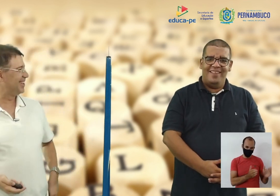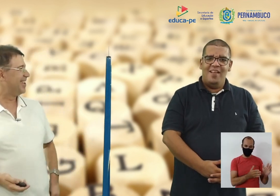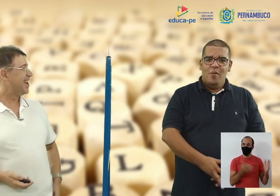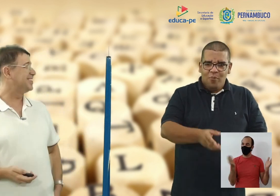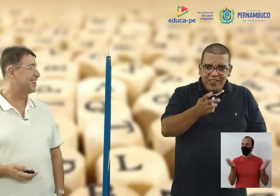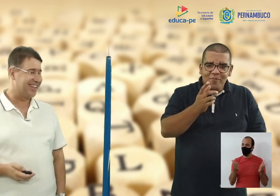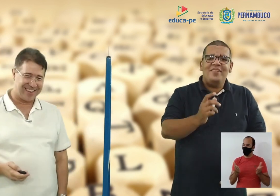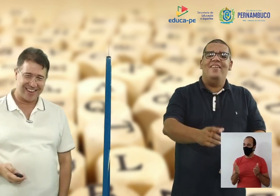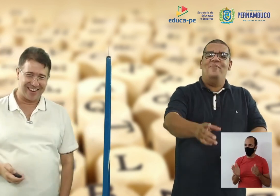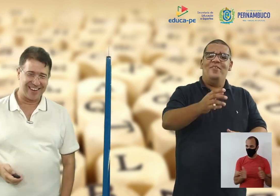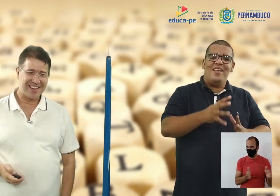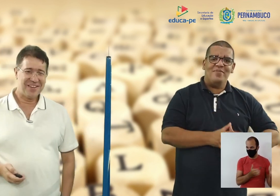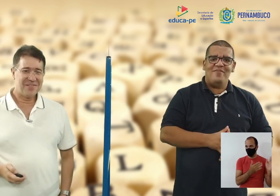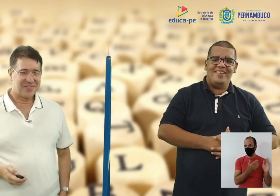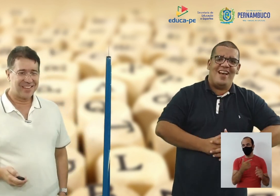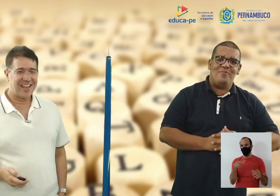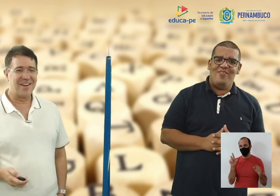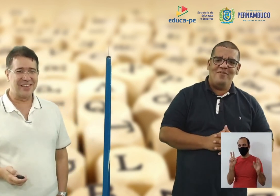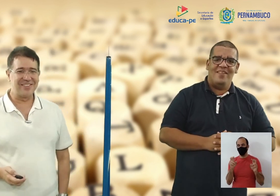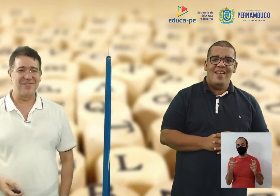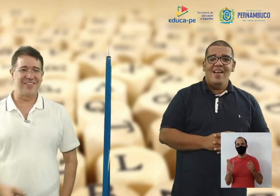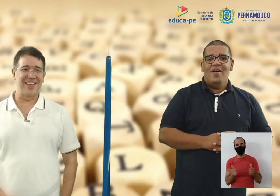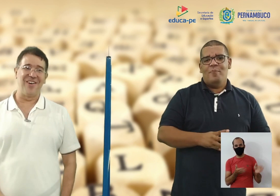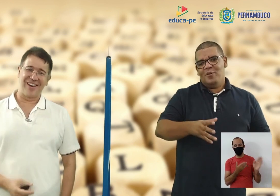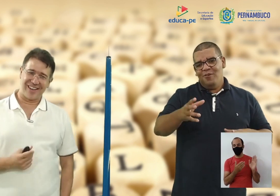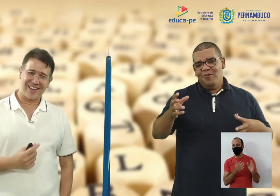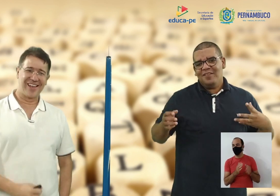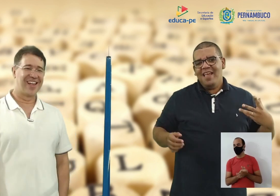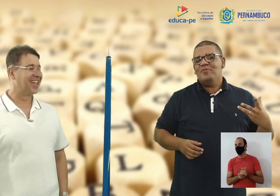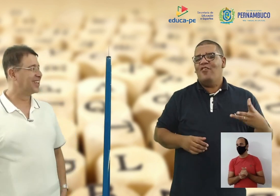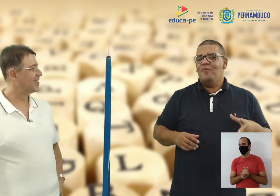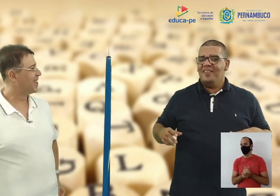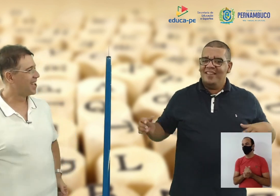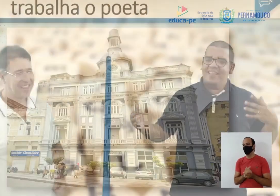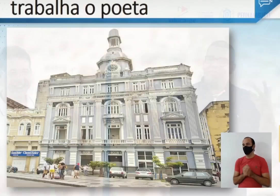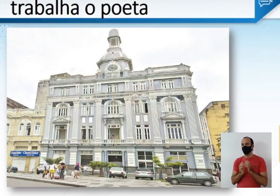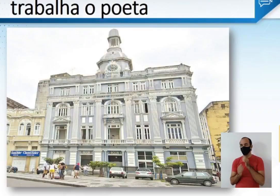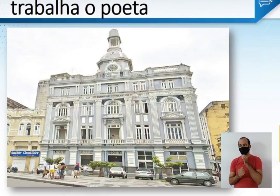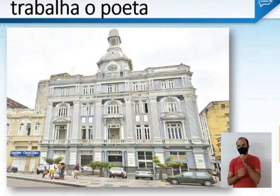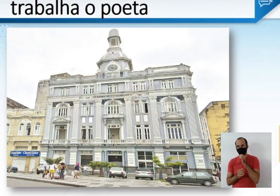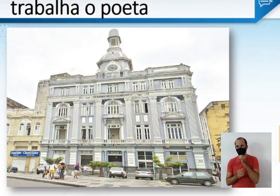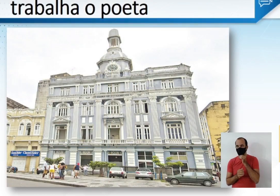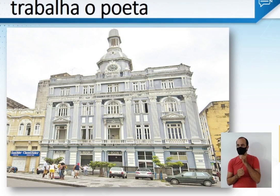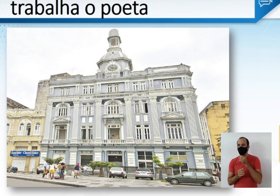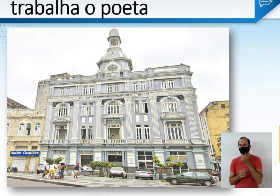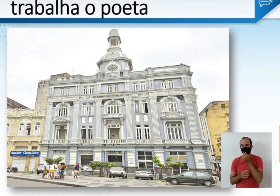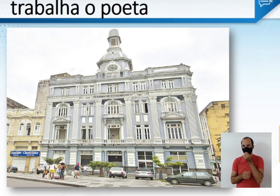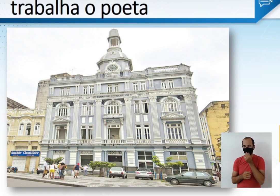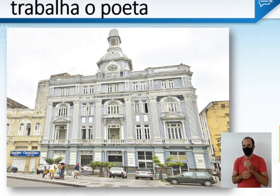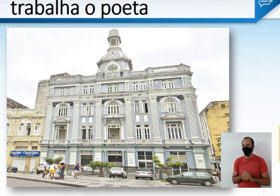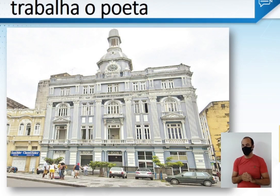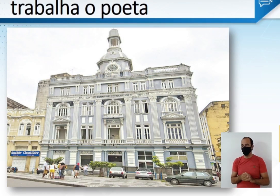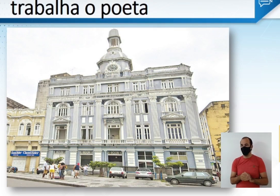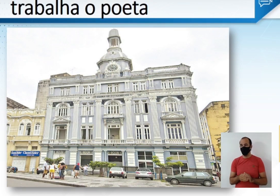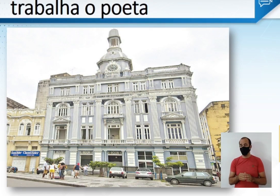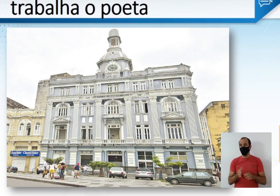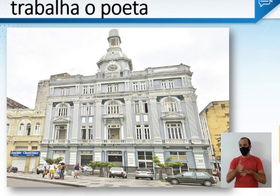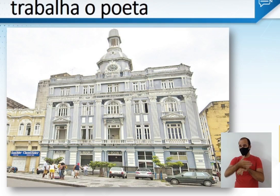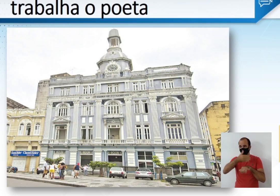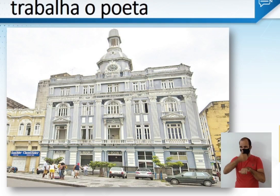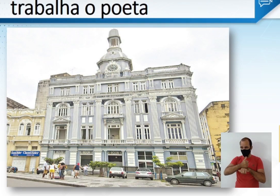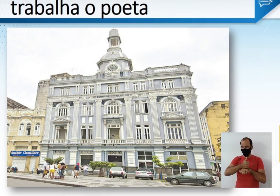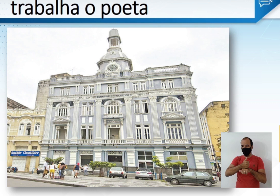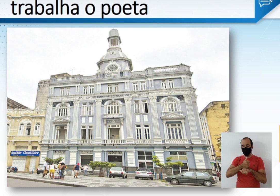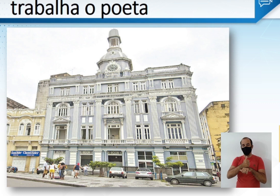Exatamente. Podemos avançar, professor Robson. Podemos avançar. Pronto, aí, professor Robson, a gente tem uma foto, né, do Diário de Pernambuco, né,